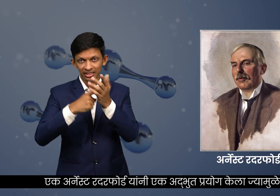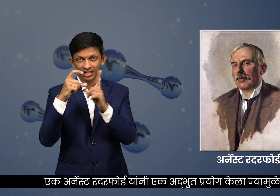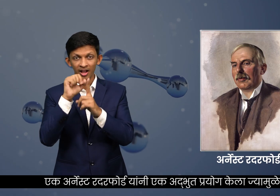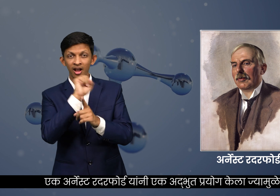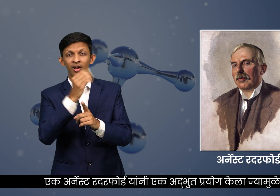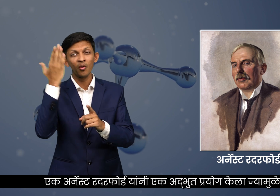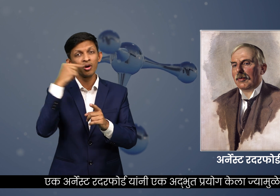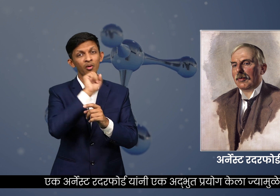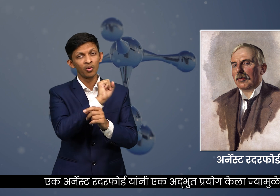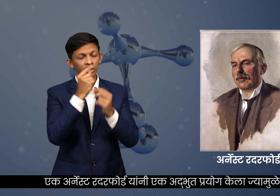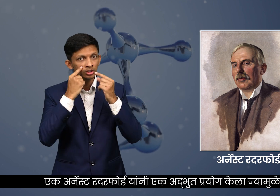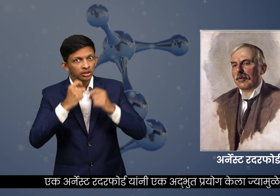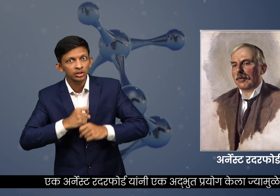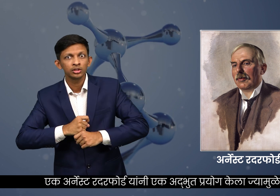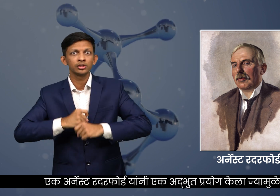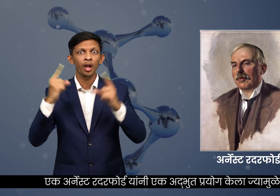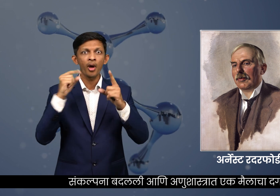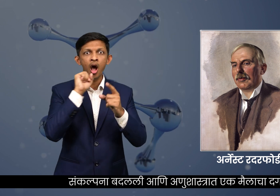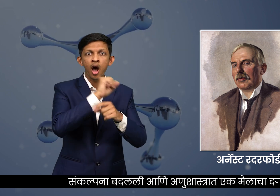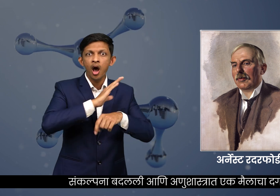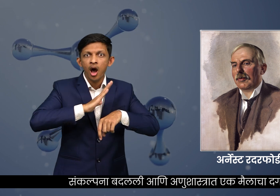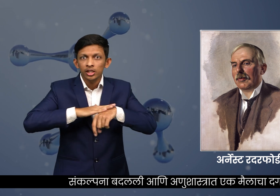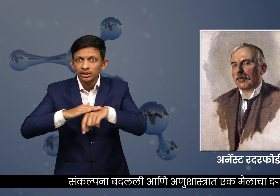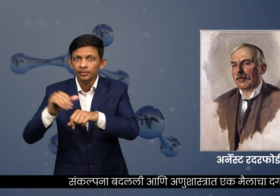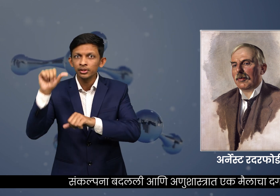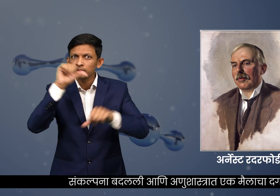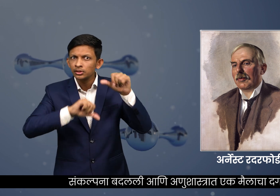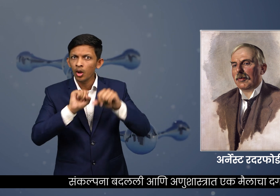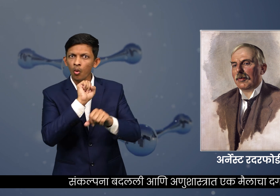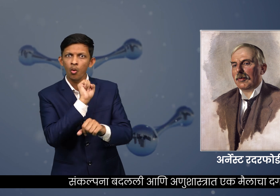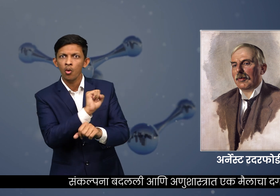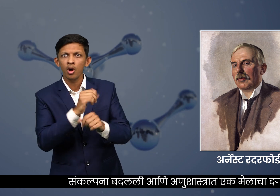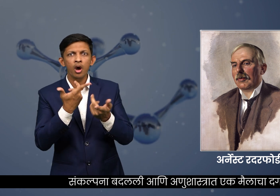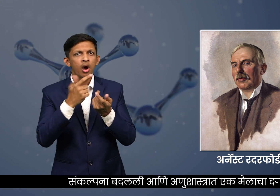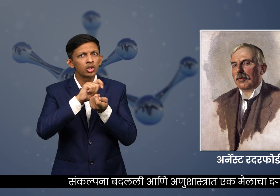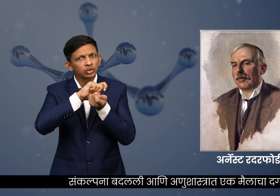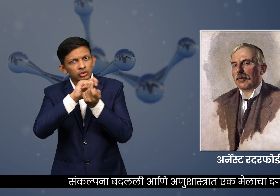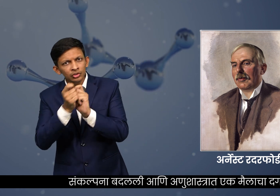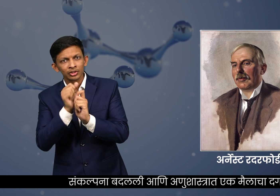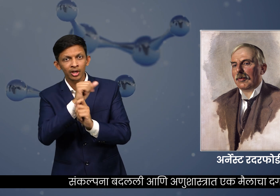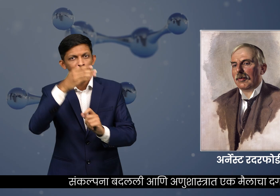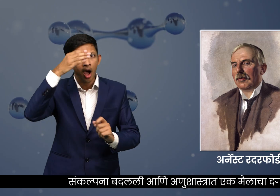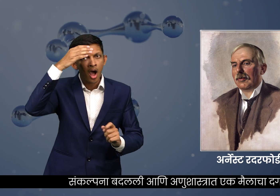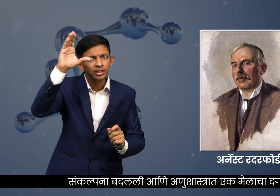ज्यामुळे अणुसंरचनेची संकल्पना बदलली आणि अणुशास्त्रात एक मैलाचा दगड ठरला.